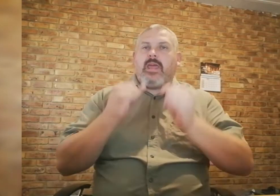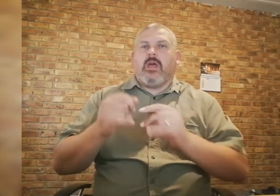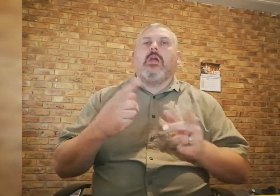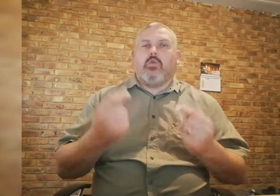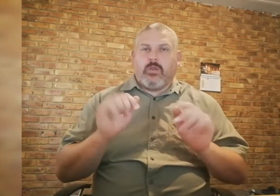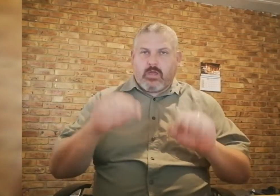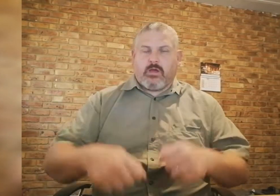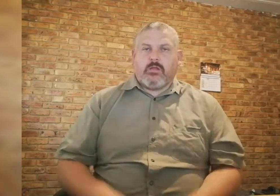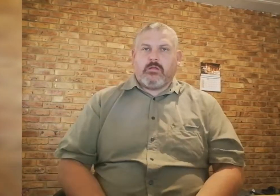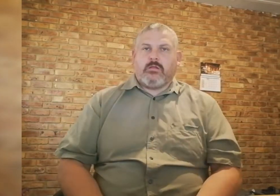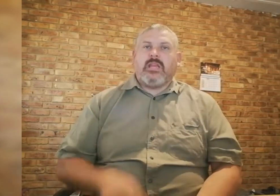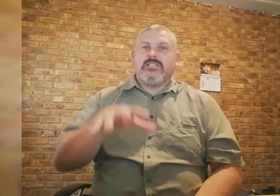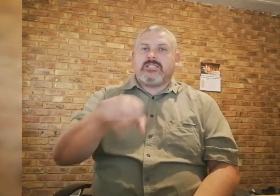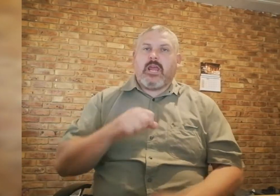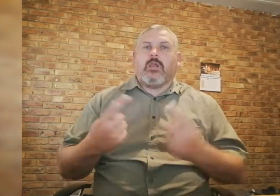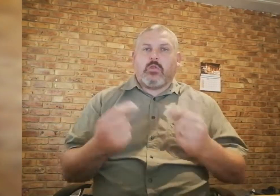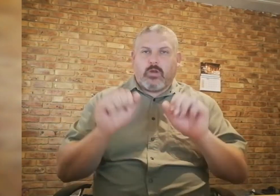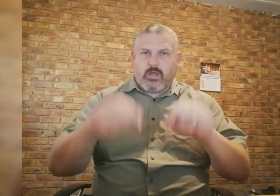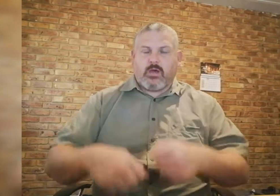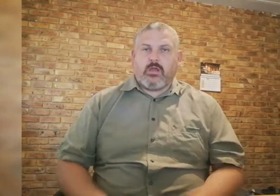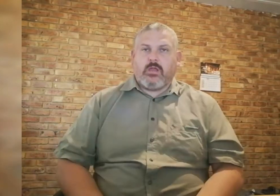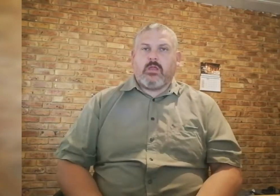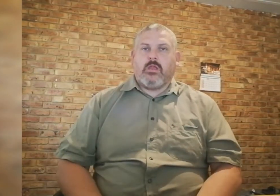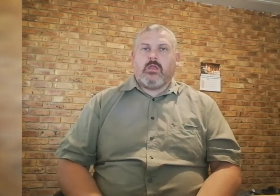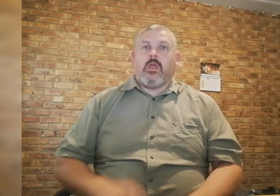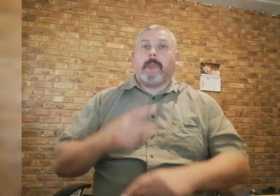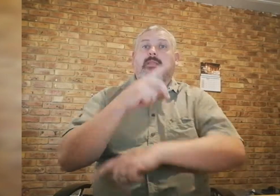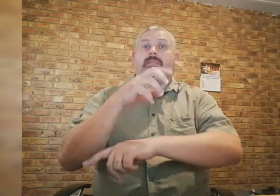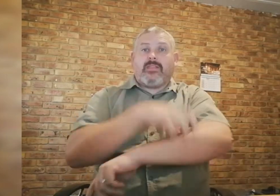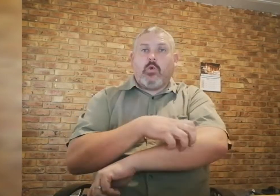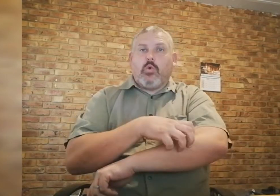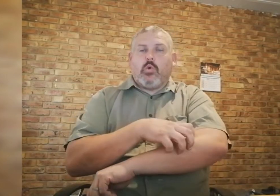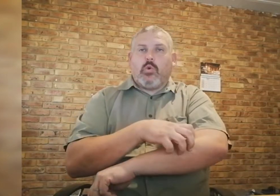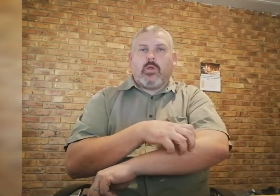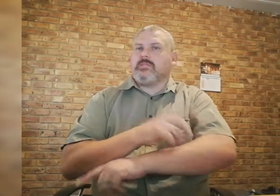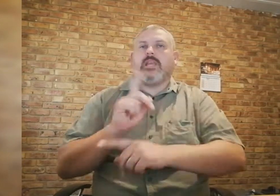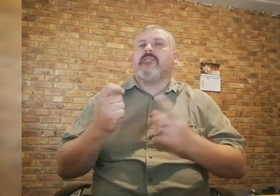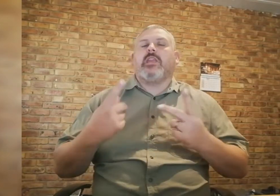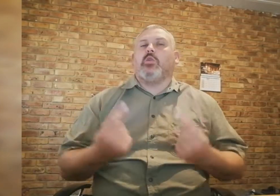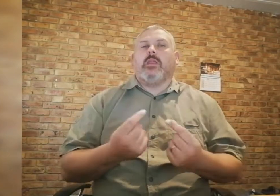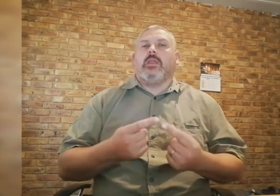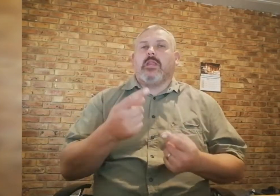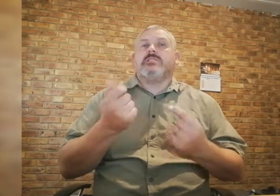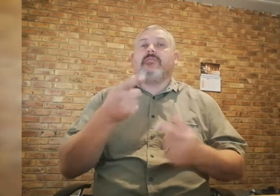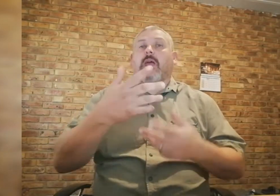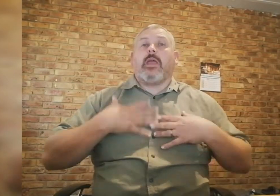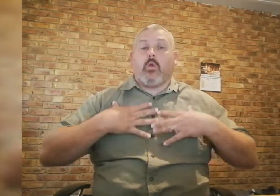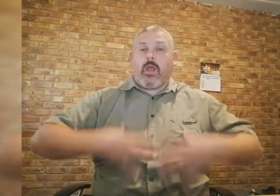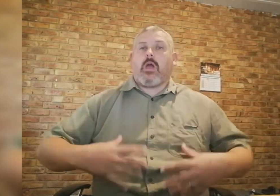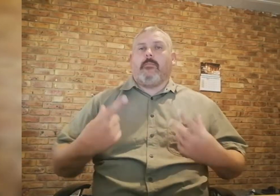Belede doen, ja. Steel doen, ja. Maar tattoo is iets wat jy doen, is iets wat jy aan jou lichaam